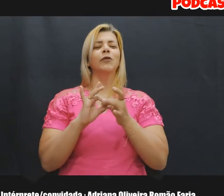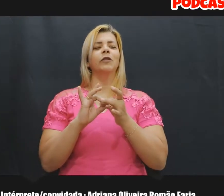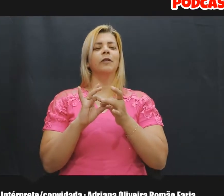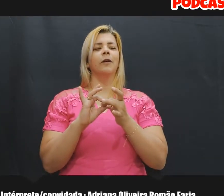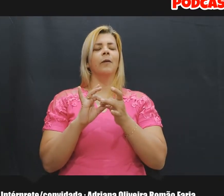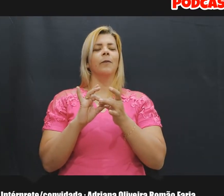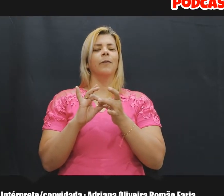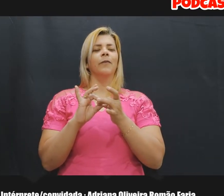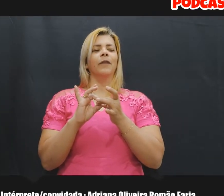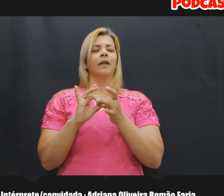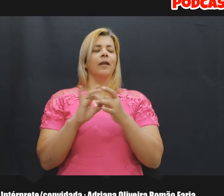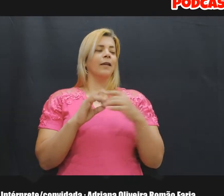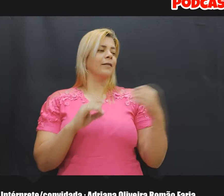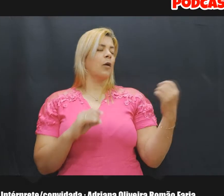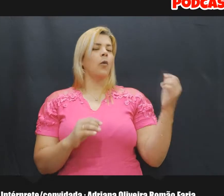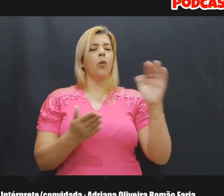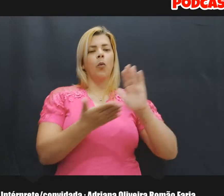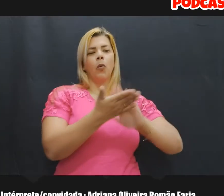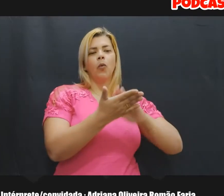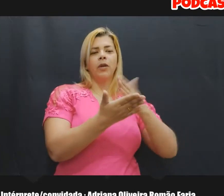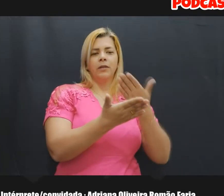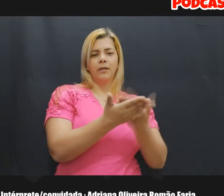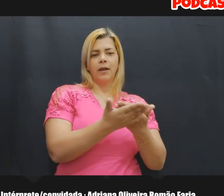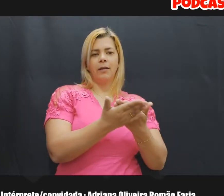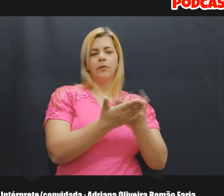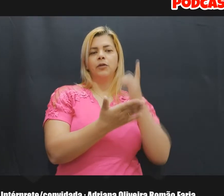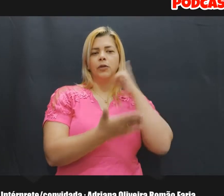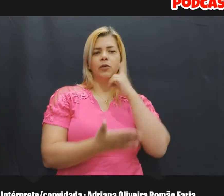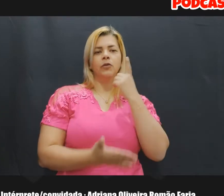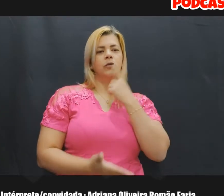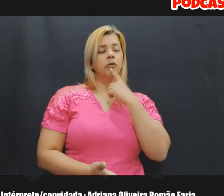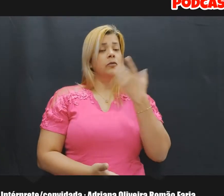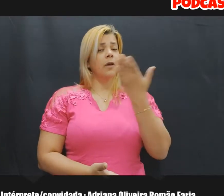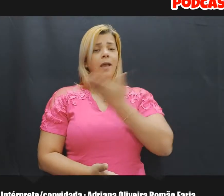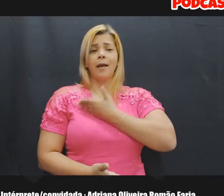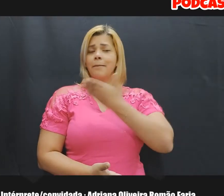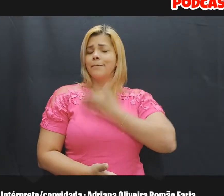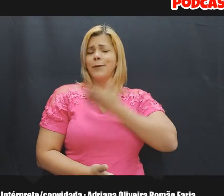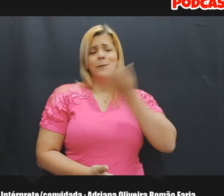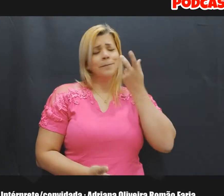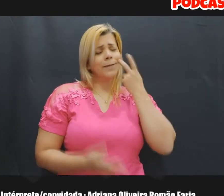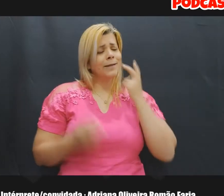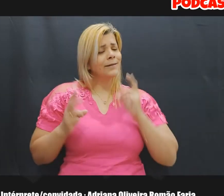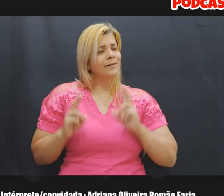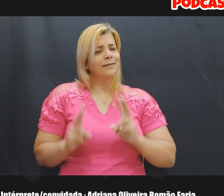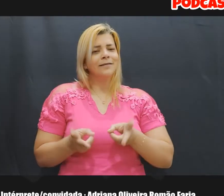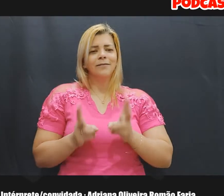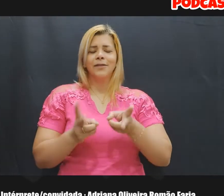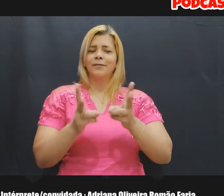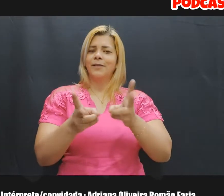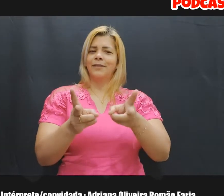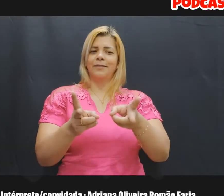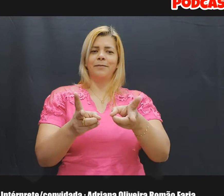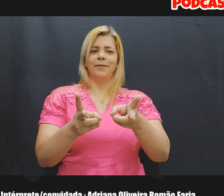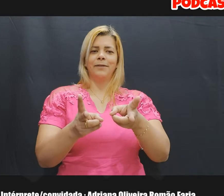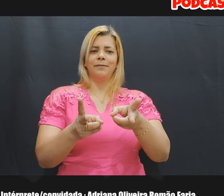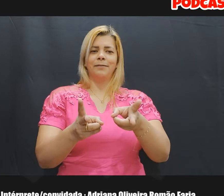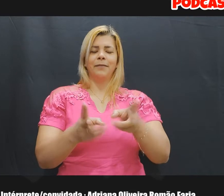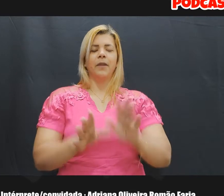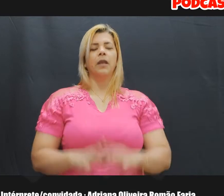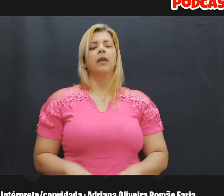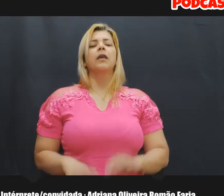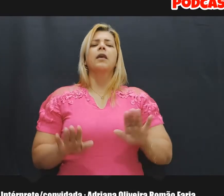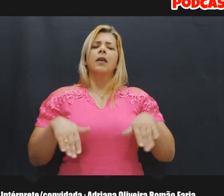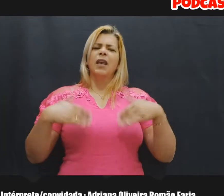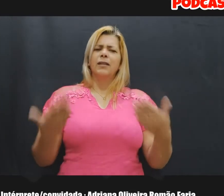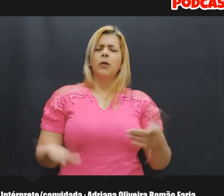fortalecendo esse vínculo com a pessoa que deu esse suporte no momento que ele precisava. Da mesma maneira, a gente escuta com